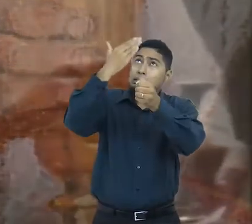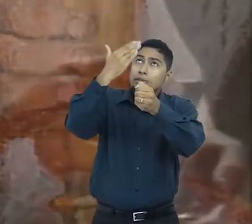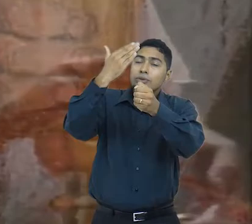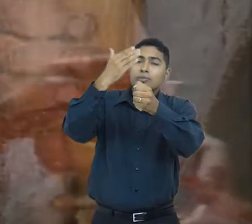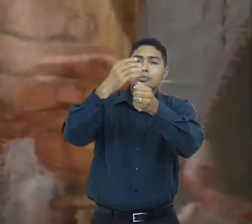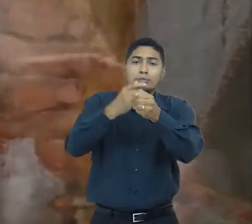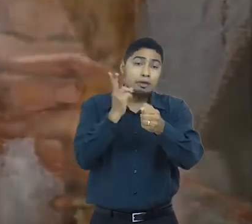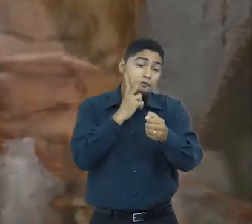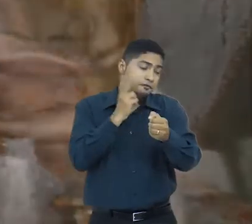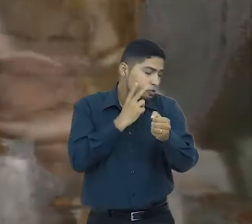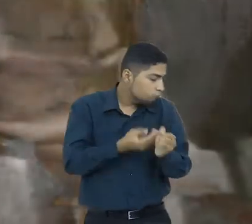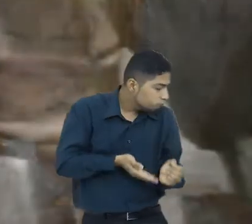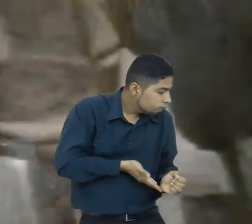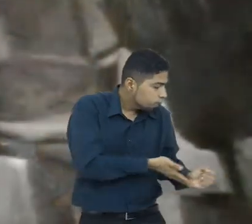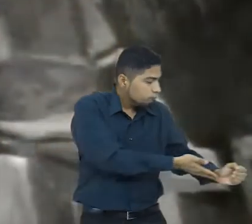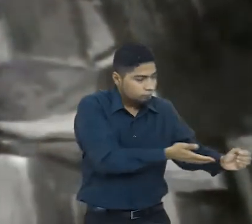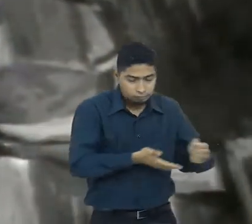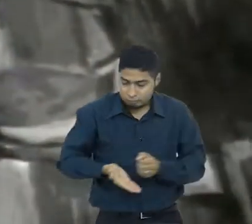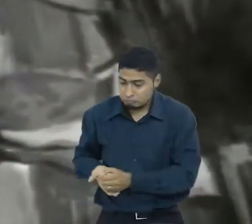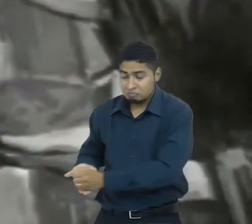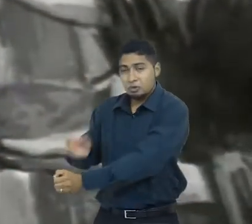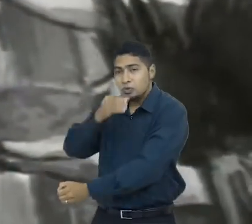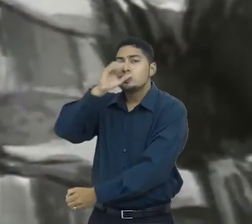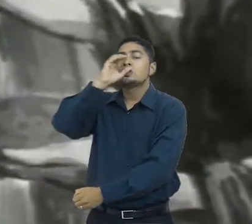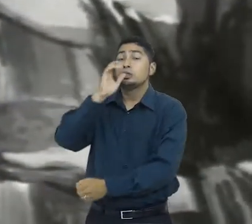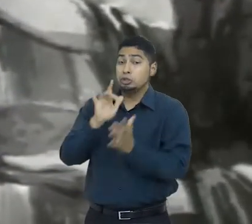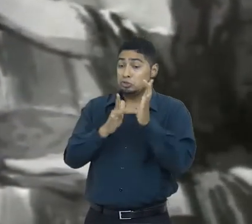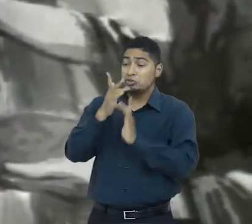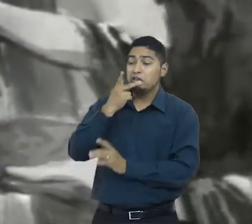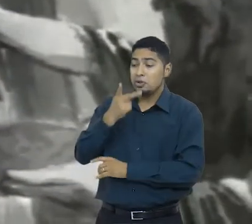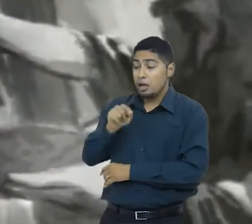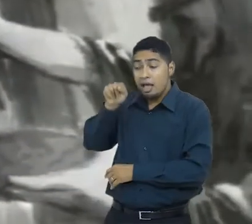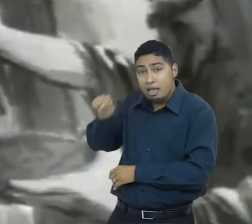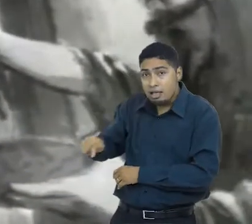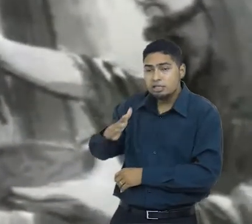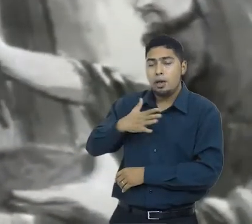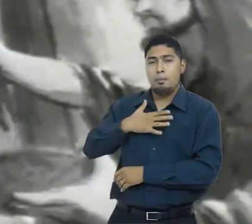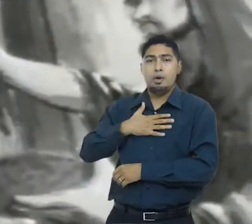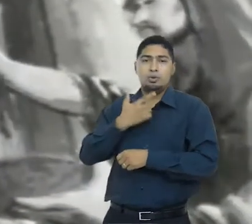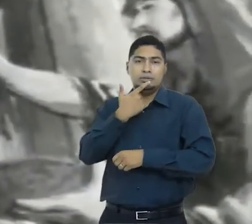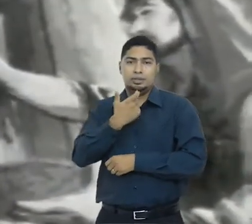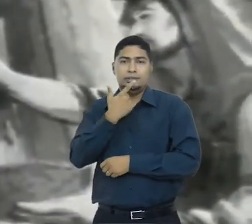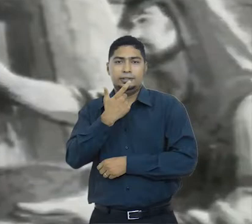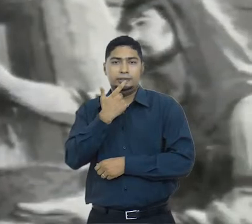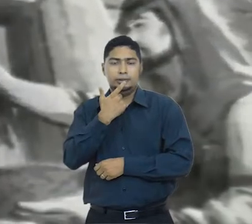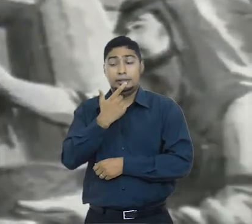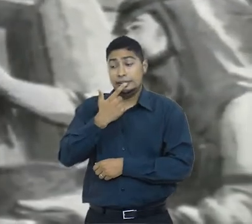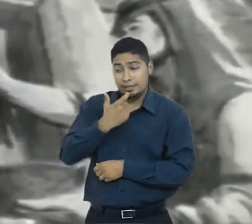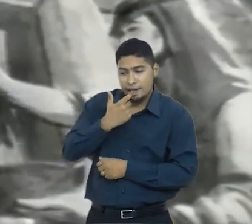e agradeceu, e passou entre os discípulos. Todos beberam. Jesus lhes disse: Este é o meu